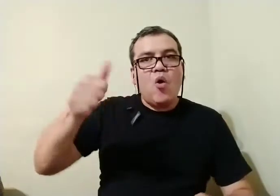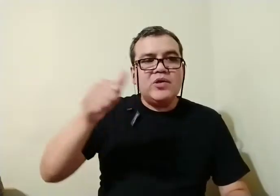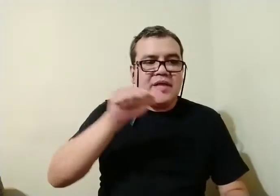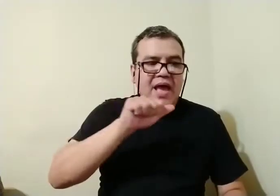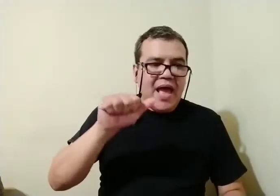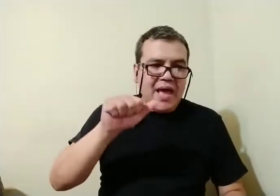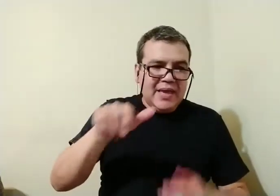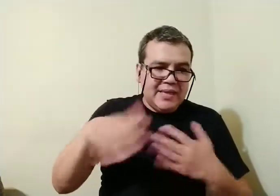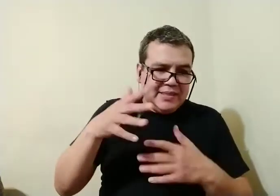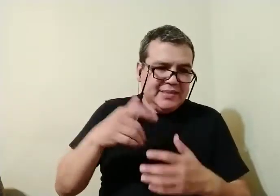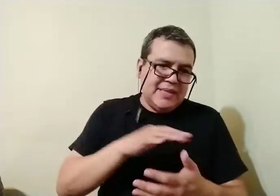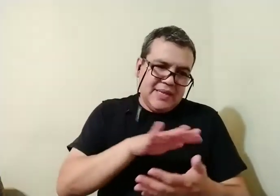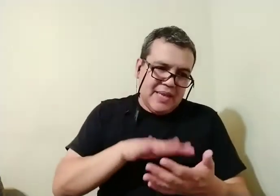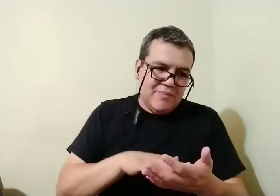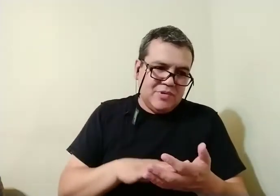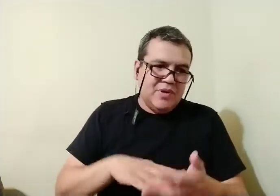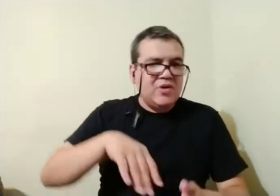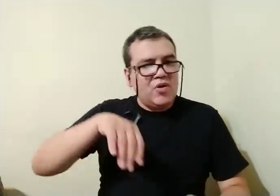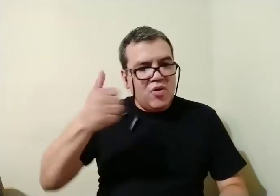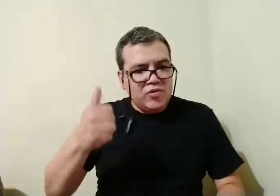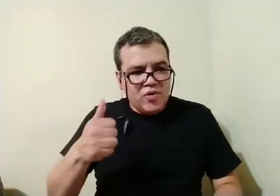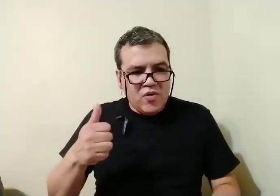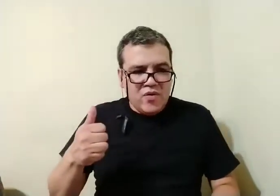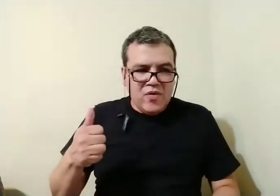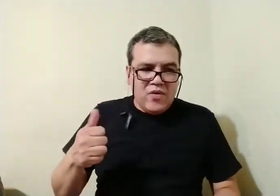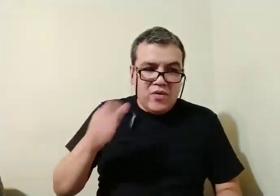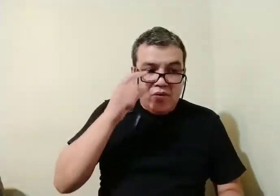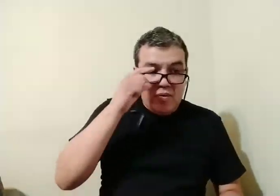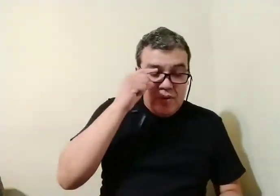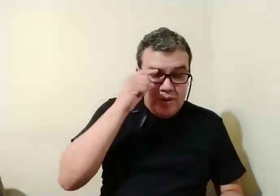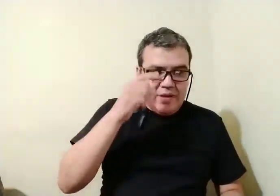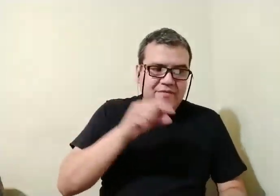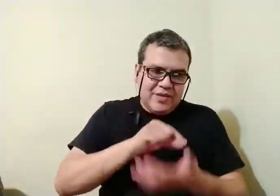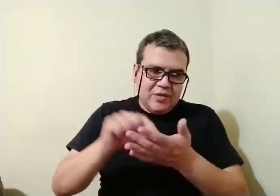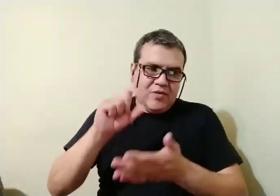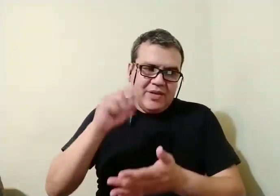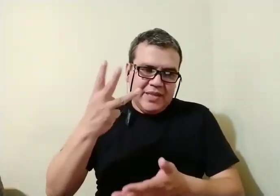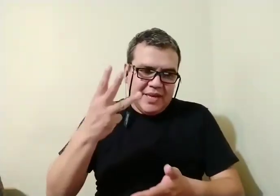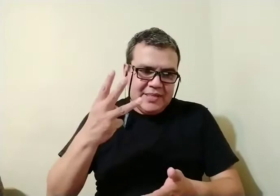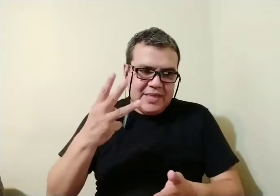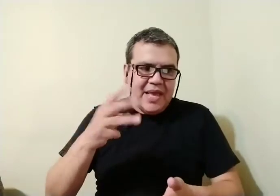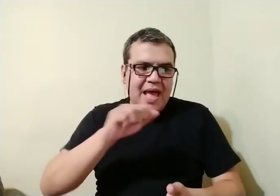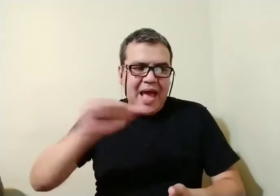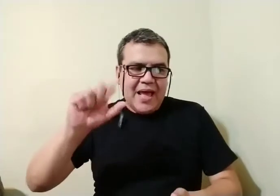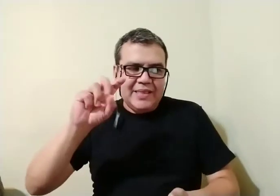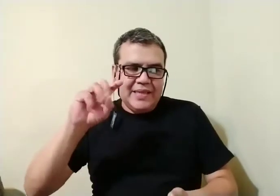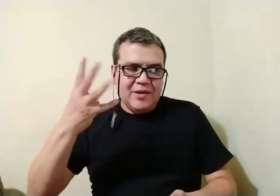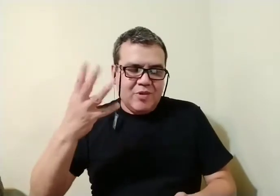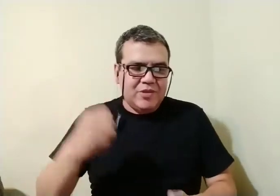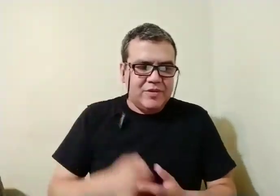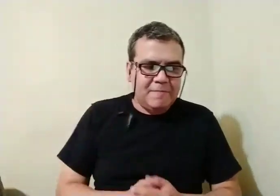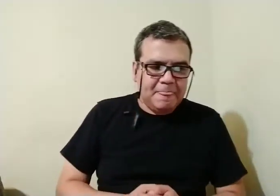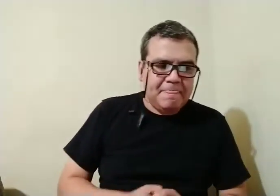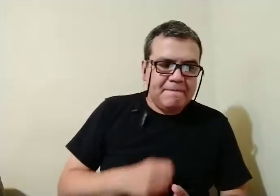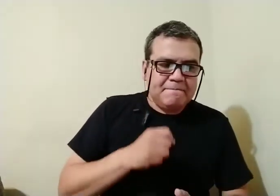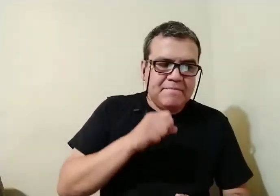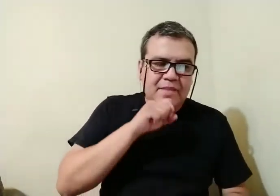y 23 al 34. Hechos 17:33 y 34 y